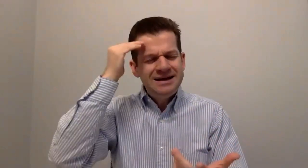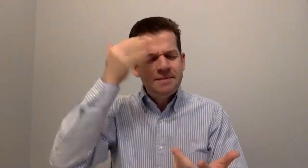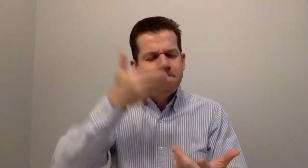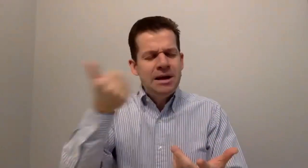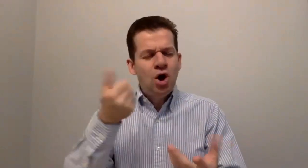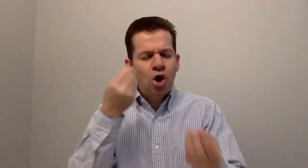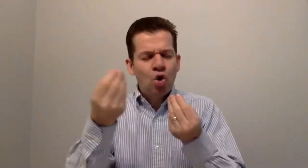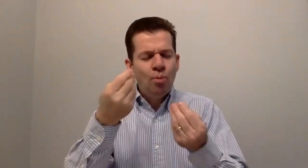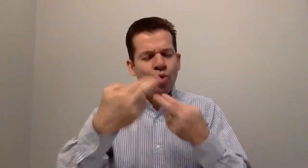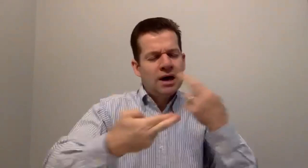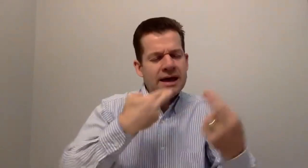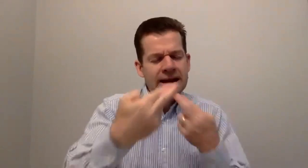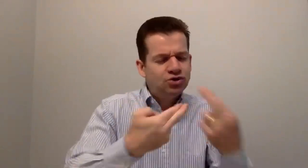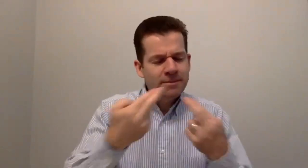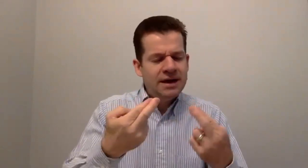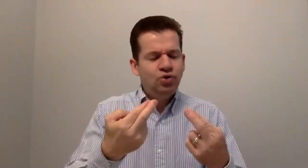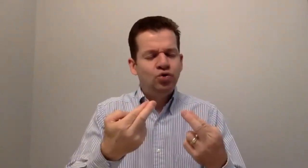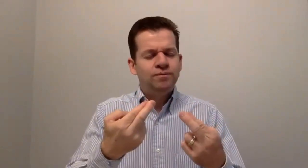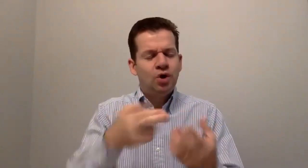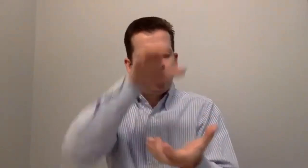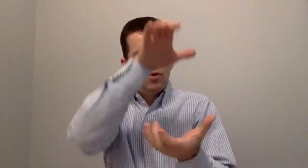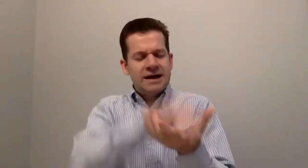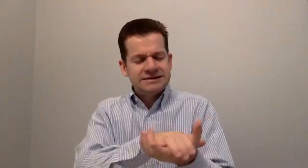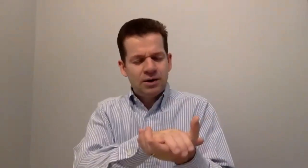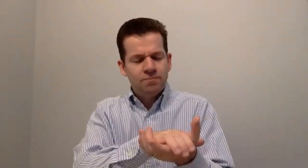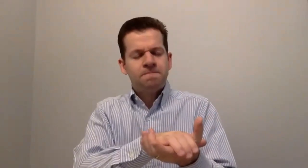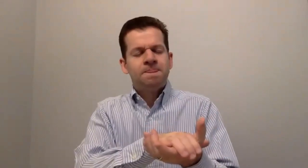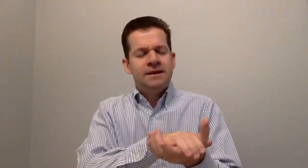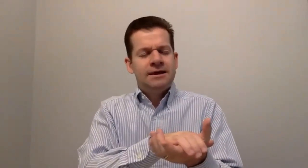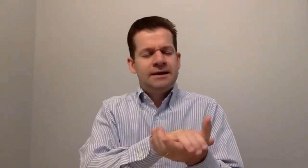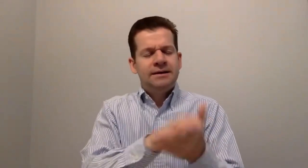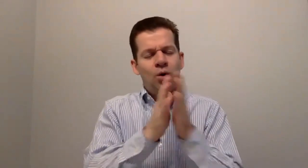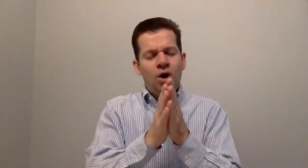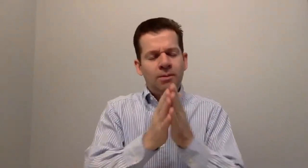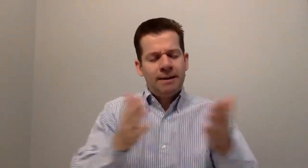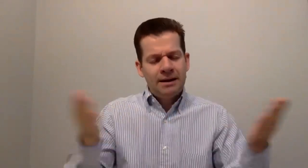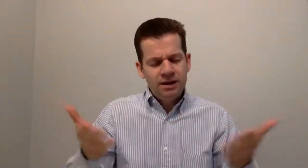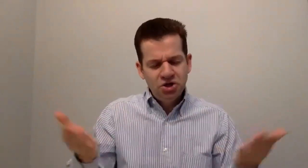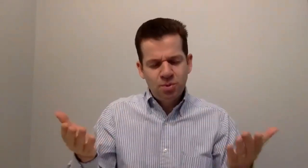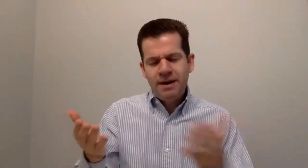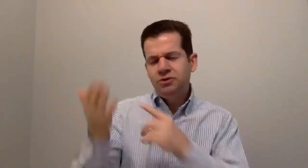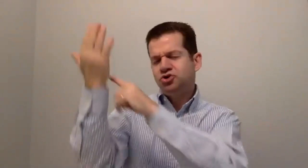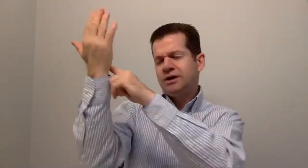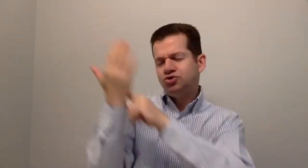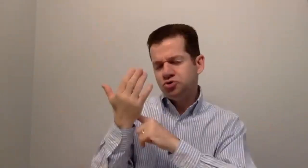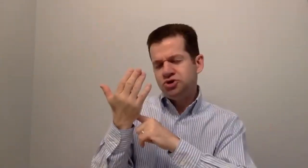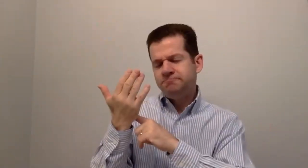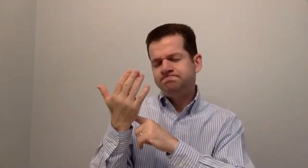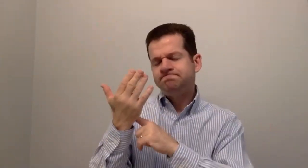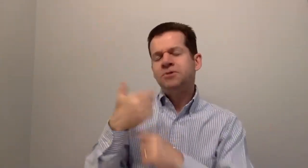entender melhor como relacionamento com um casal. Então eu oro, Pai, que neste momento o Senhor me ajude, que